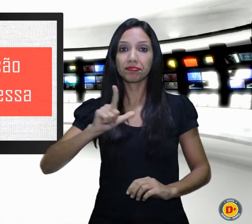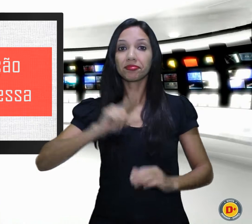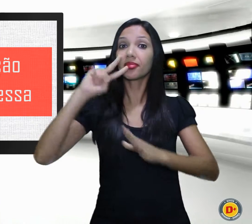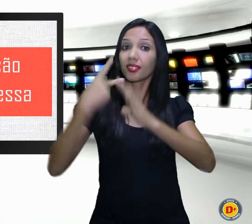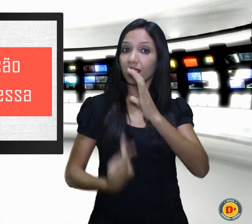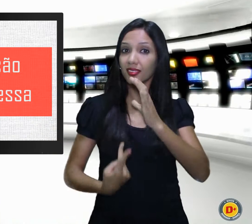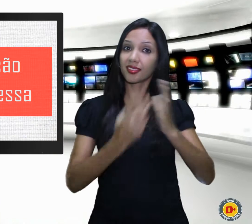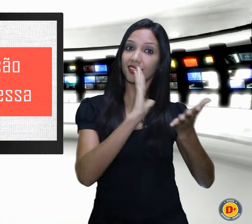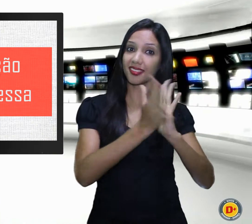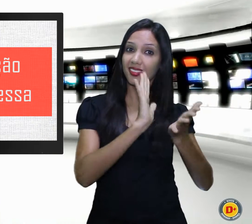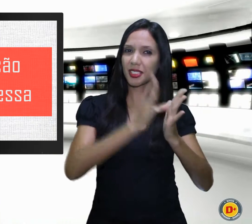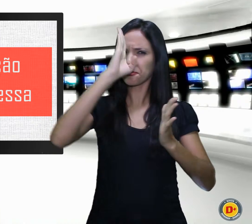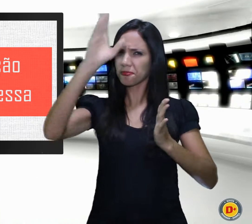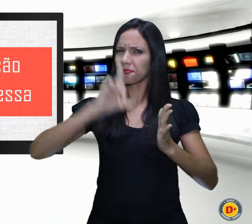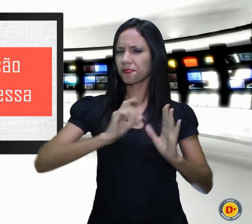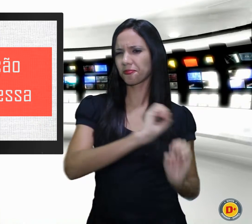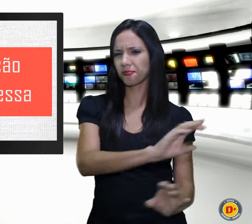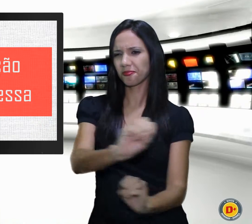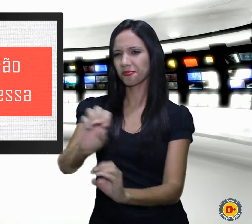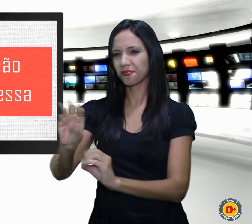de sinais tem papel fundamental.